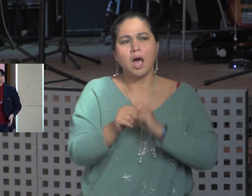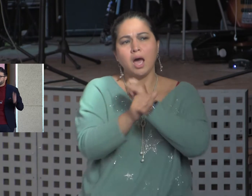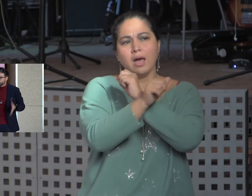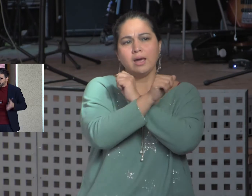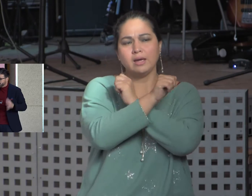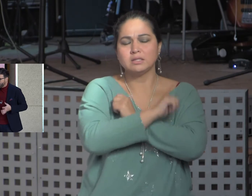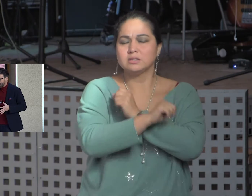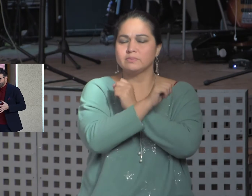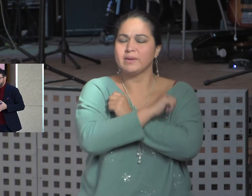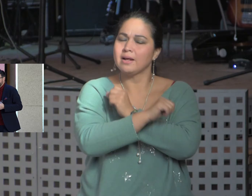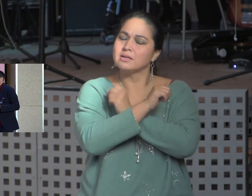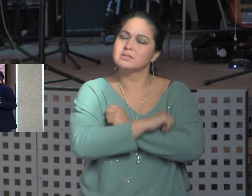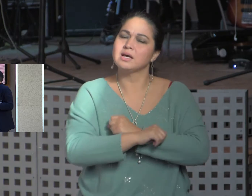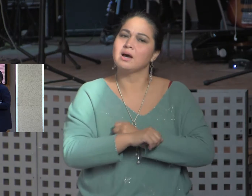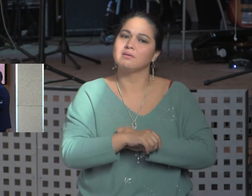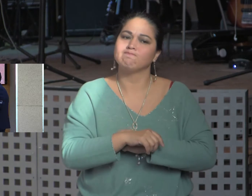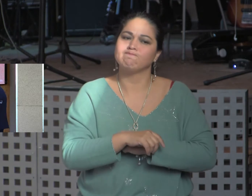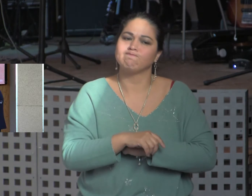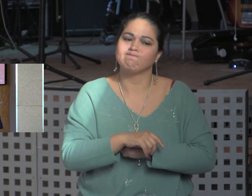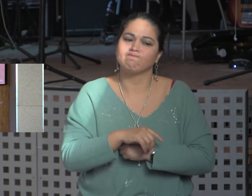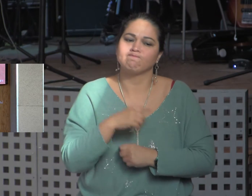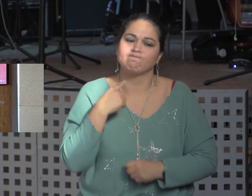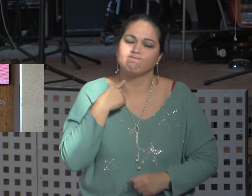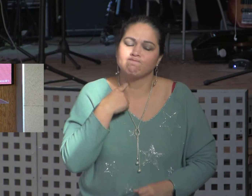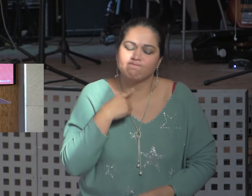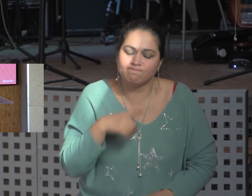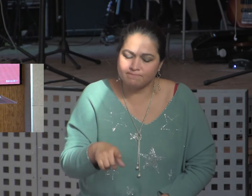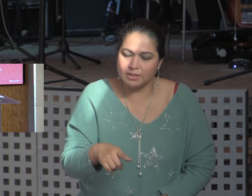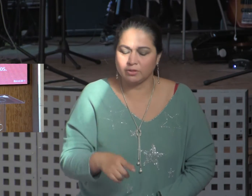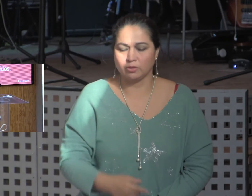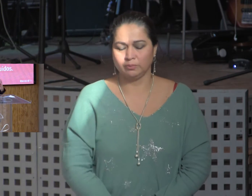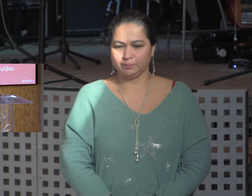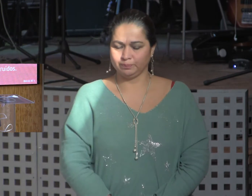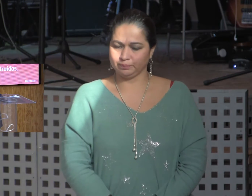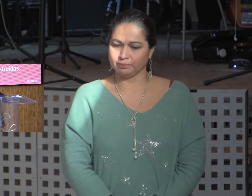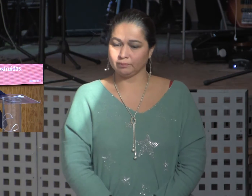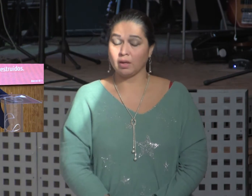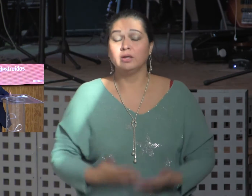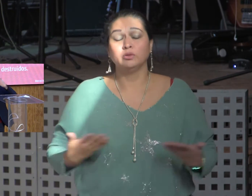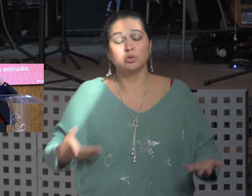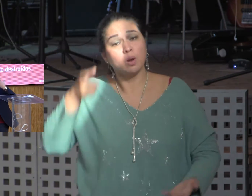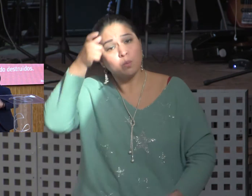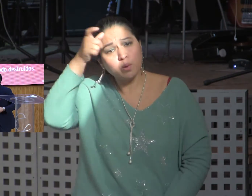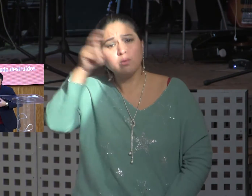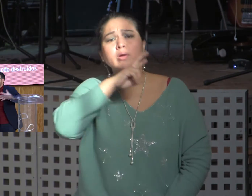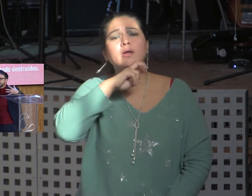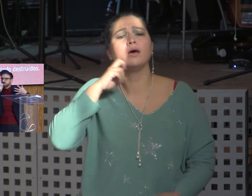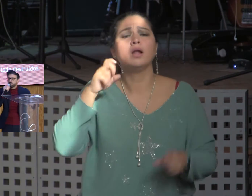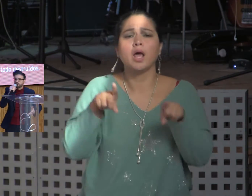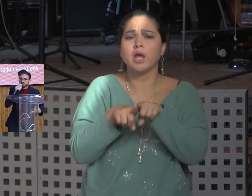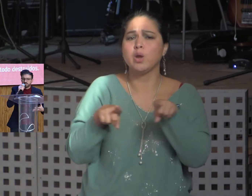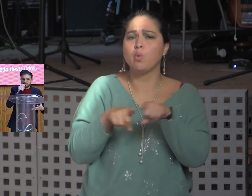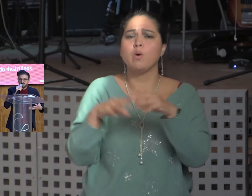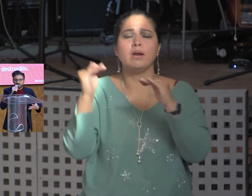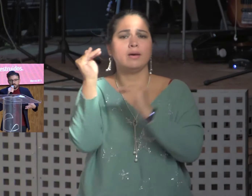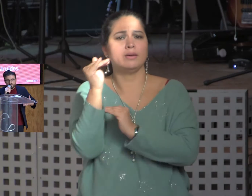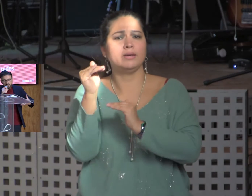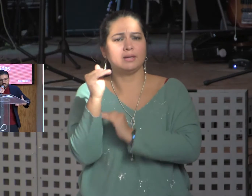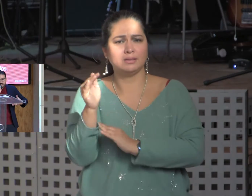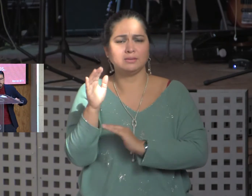Y el pueblo de Israel es la representación de la iglesia del